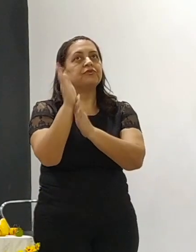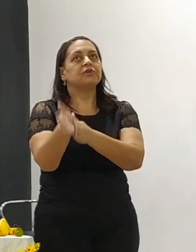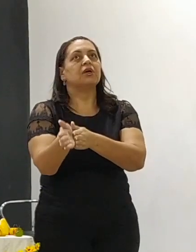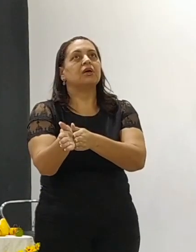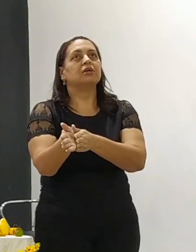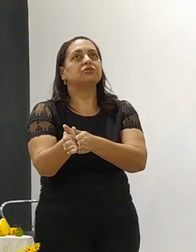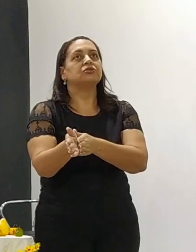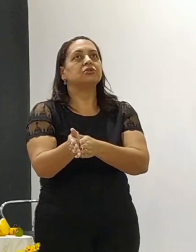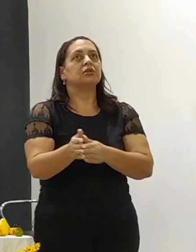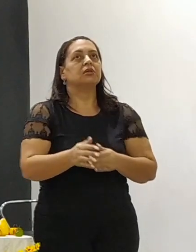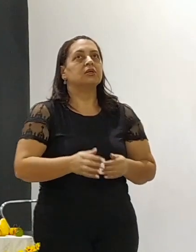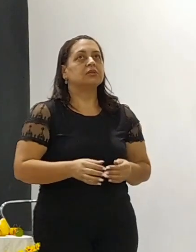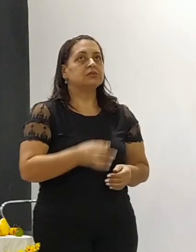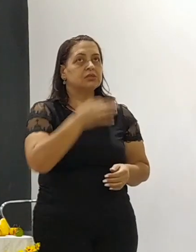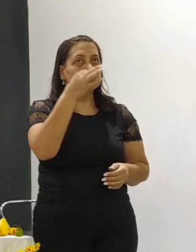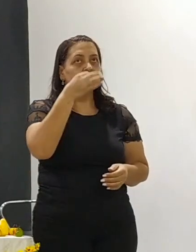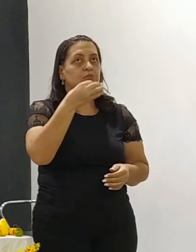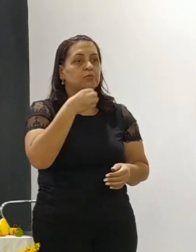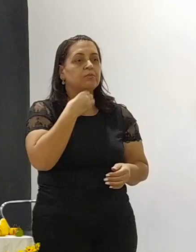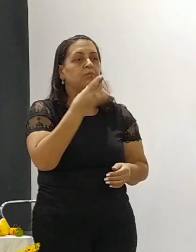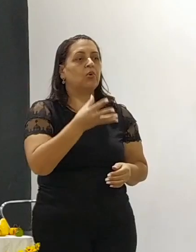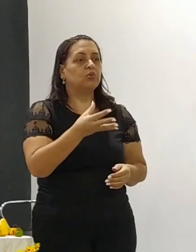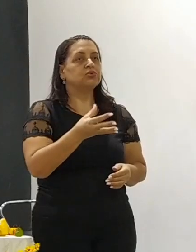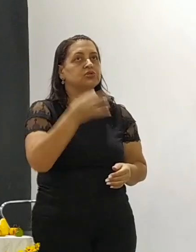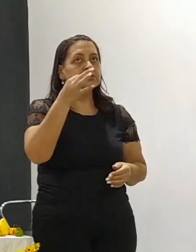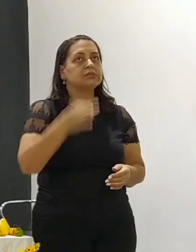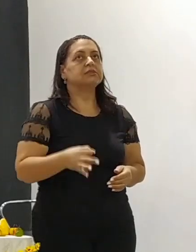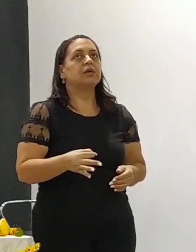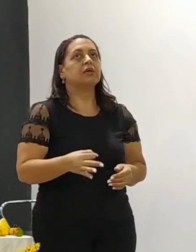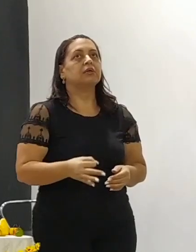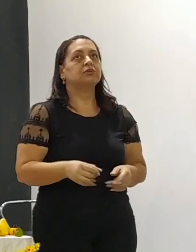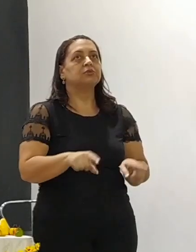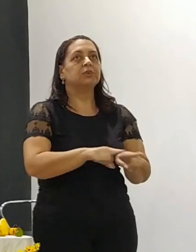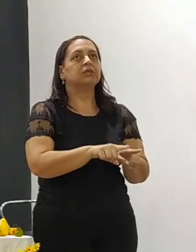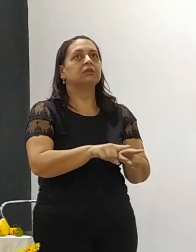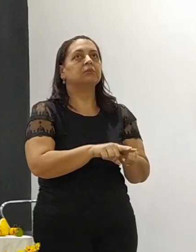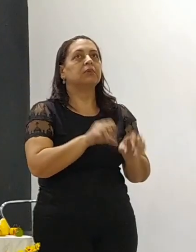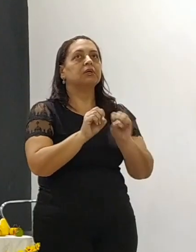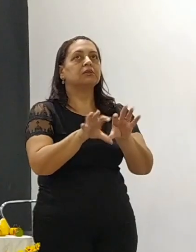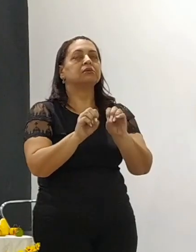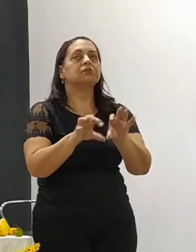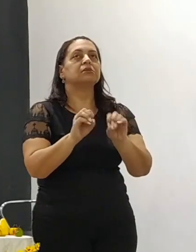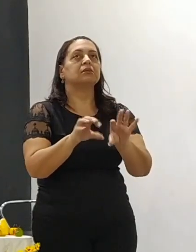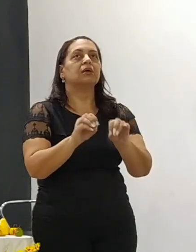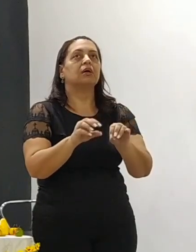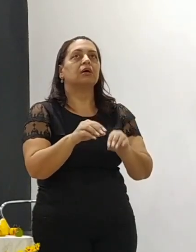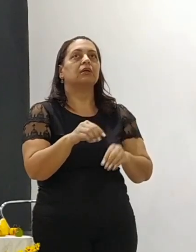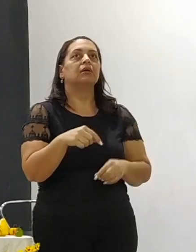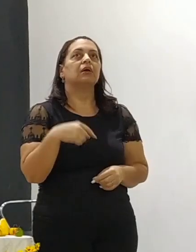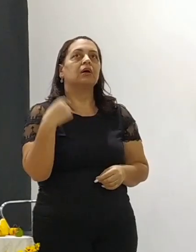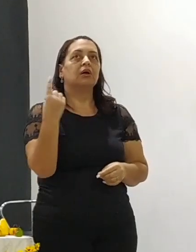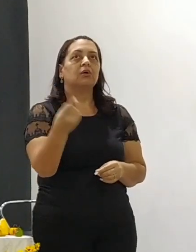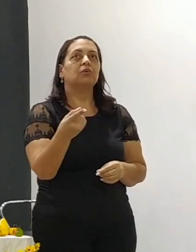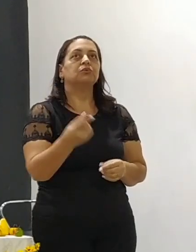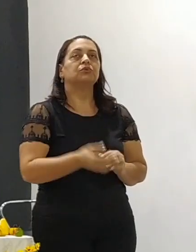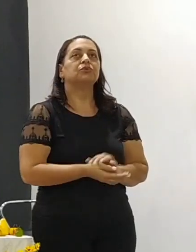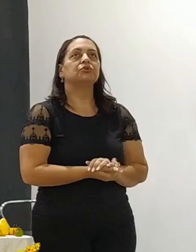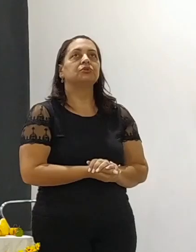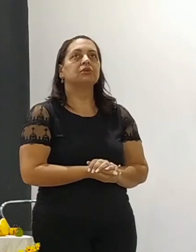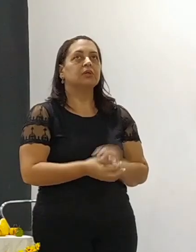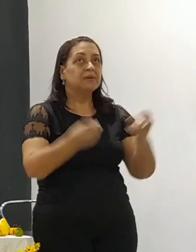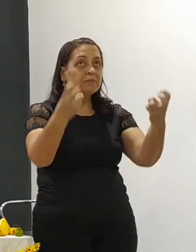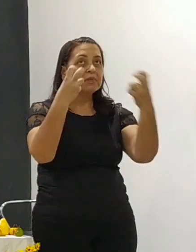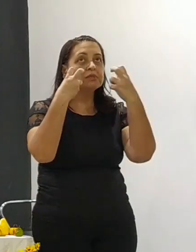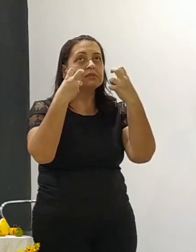que sejam idôneos, para também ensinarem a outros. Assim como vocês têm recebido